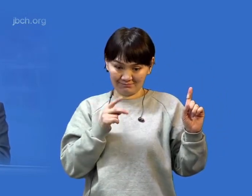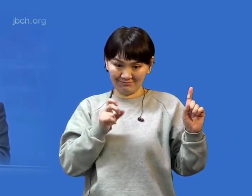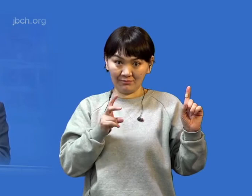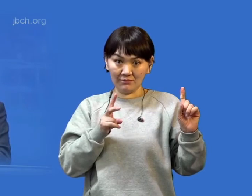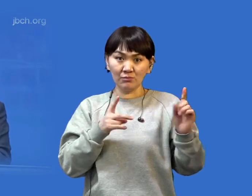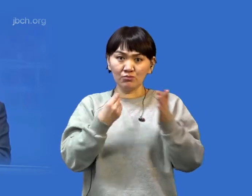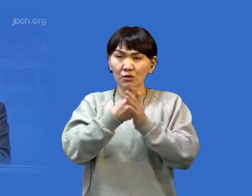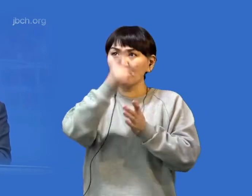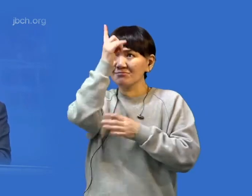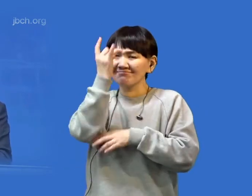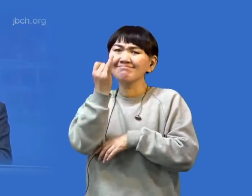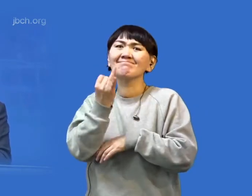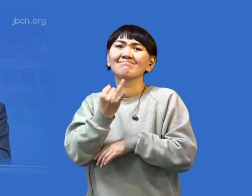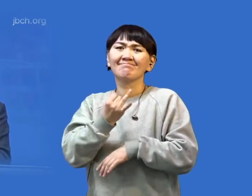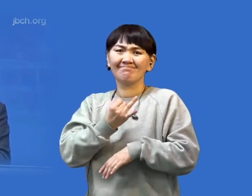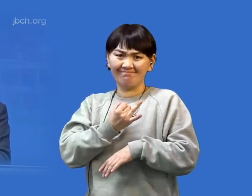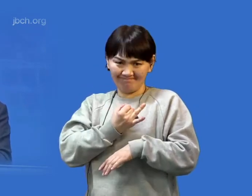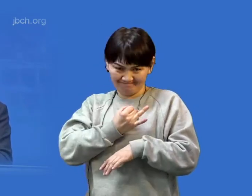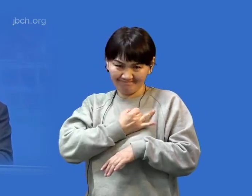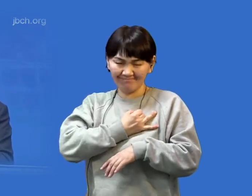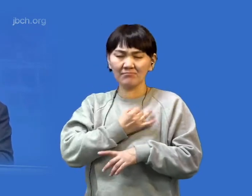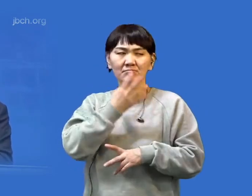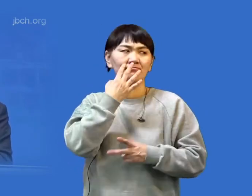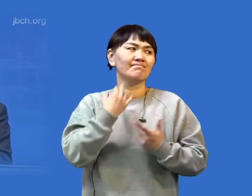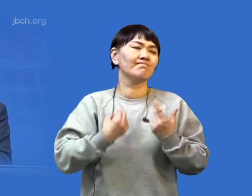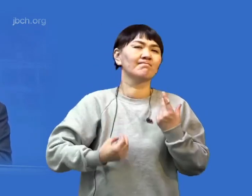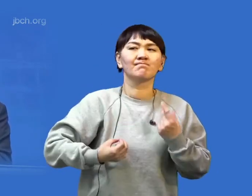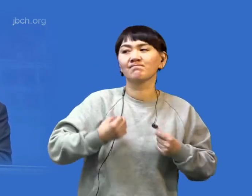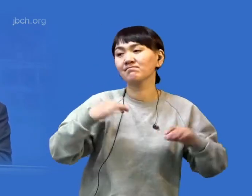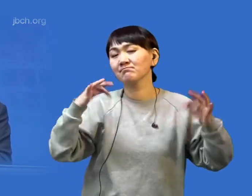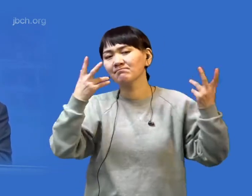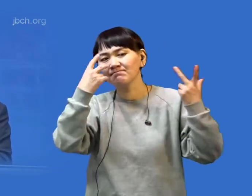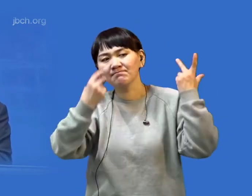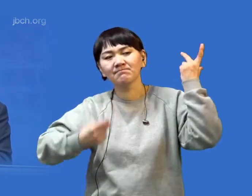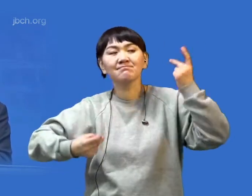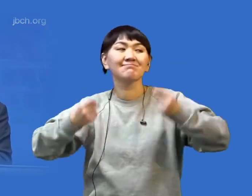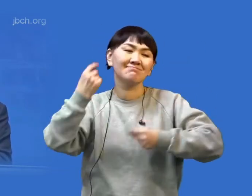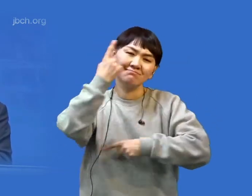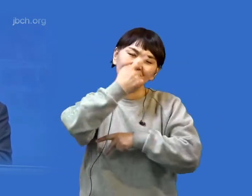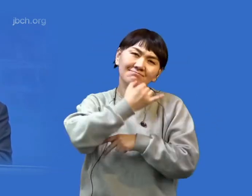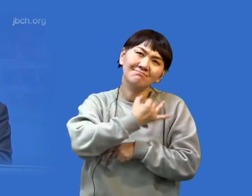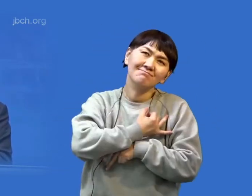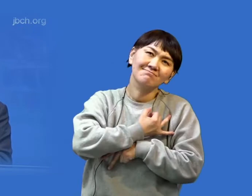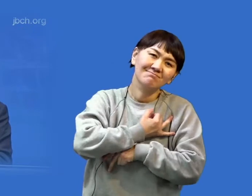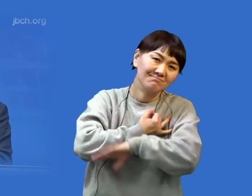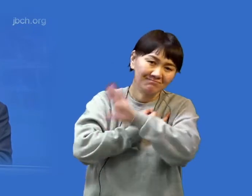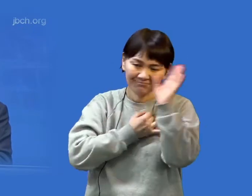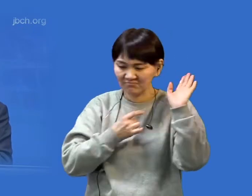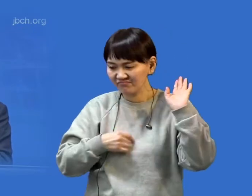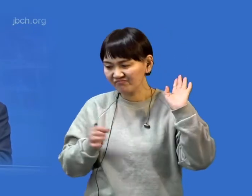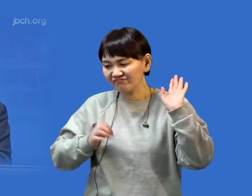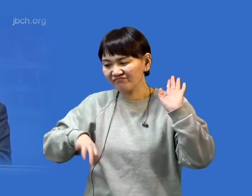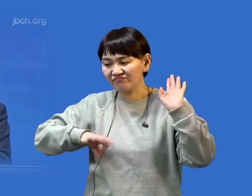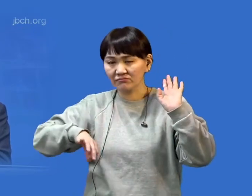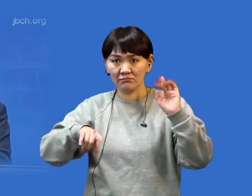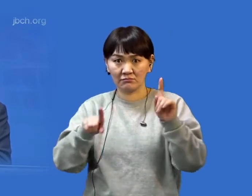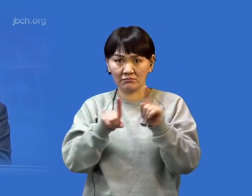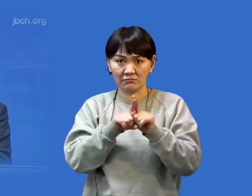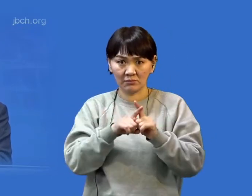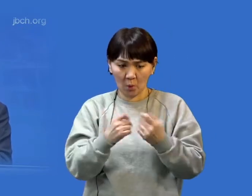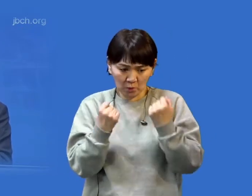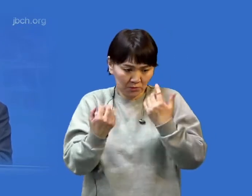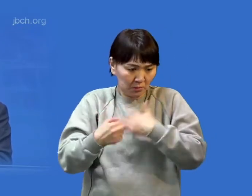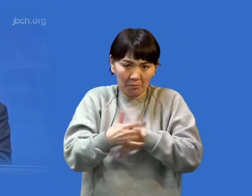бурханд итгэдэг гэж одоо тийм одоо хэлбэр дүртэй хүмүүс байна. Гэтэл итгэл сүсгийн хүч чадал нь байхгүй